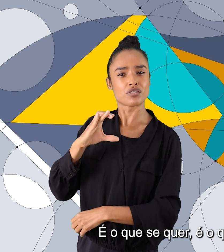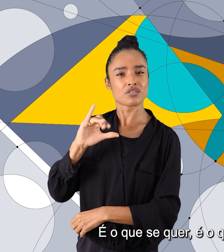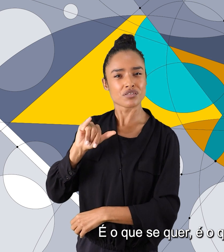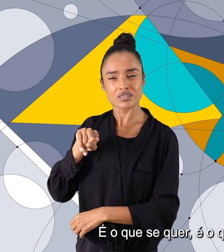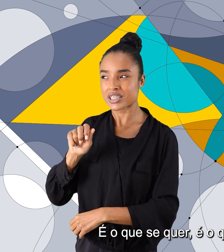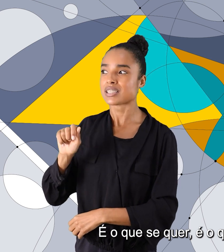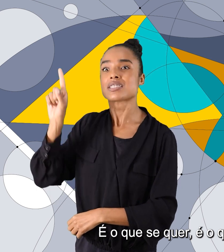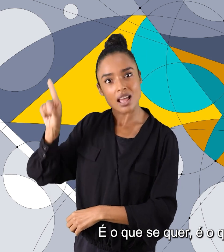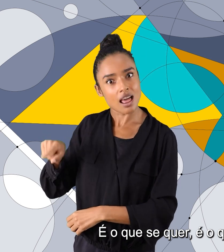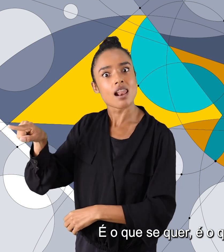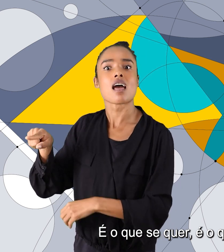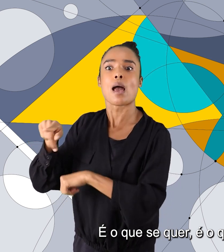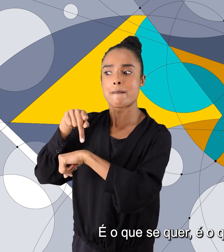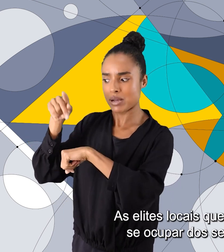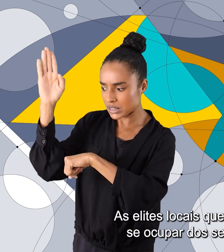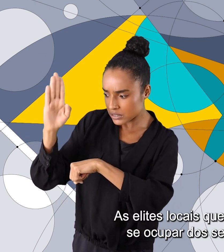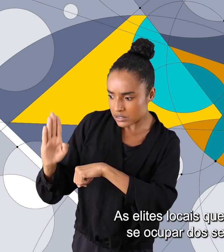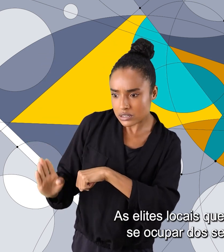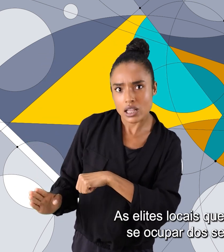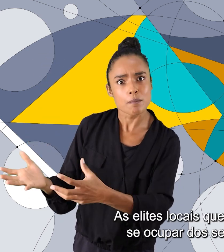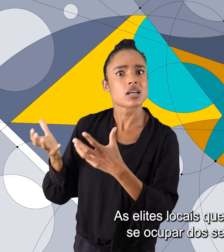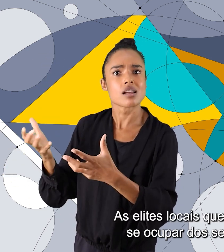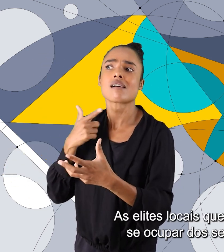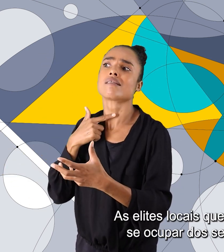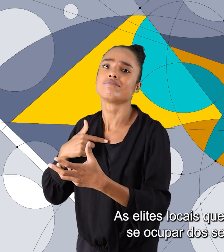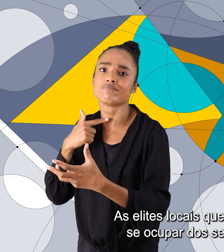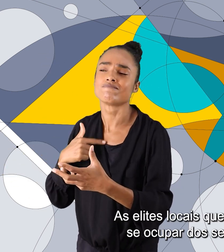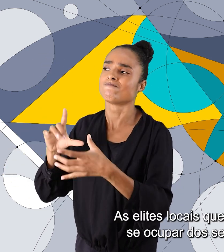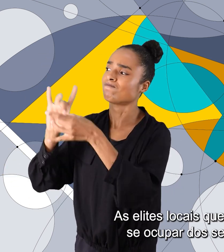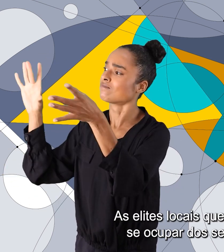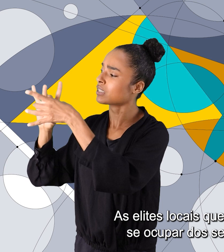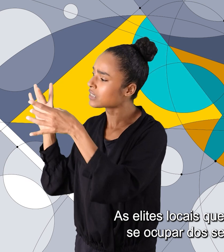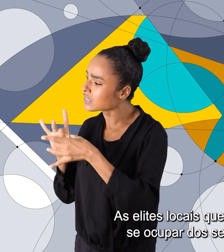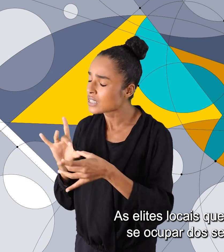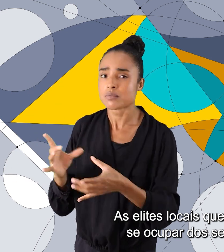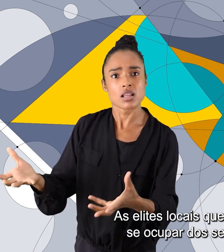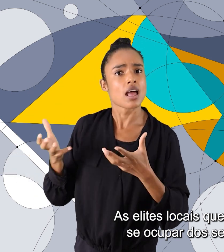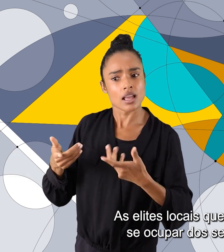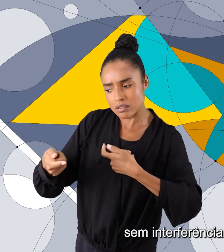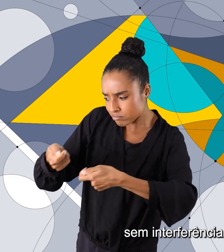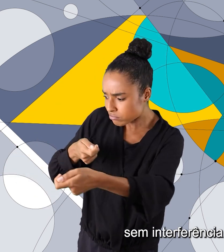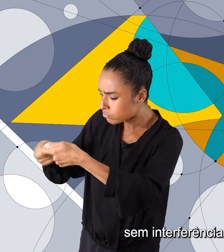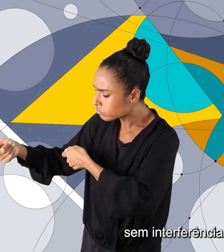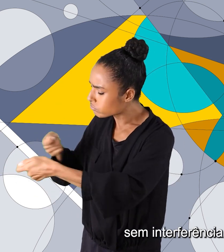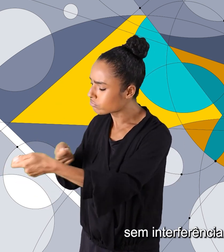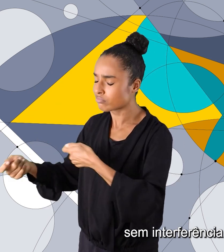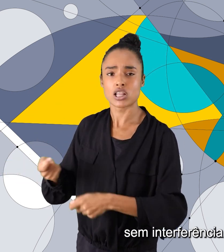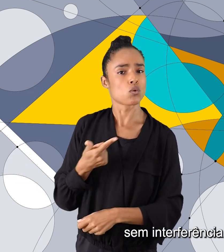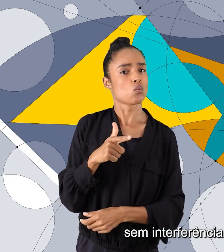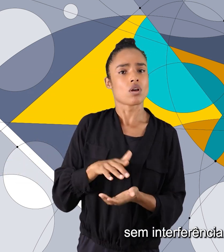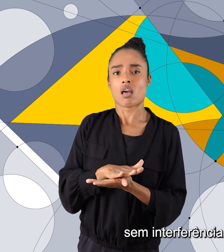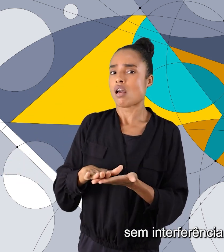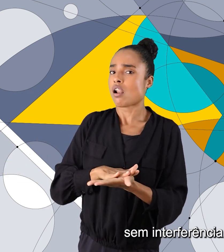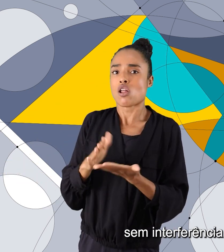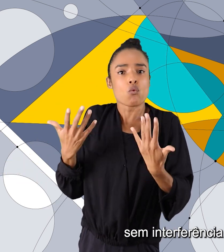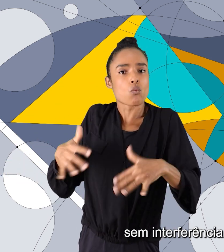o que a elite deseja. As elites locais querem cada qual se ocupar dos seus negócios sem interferência